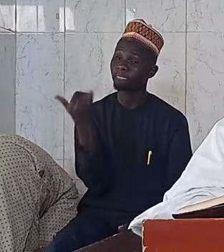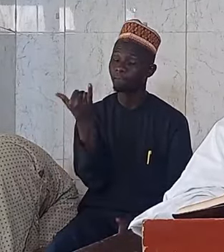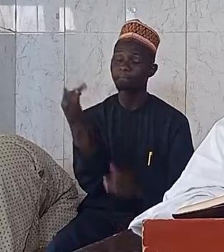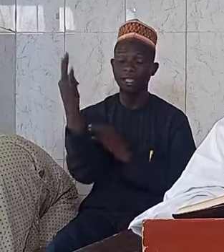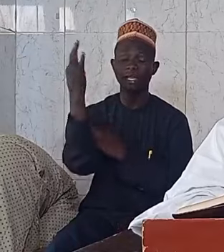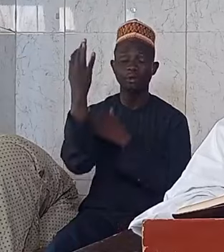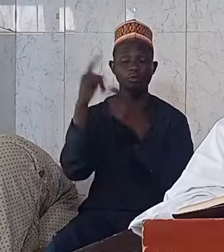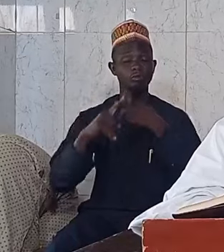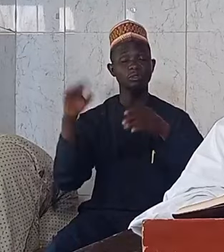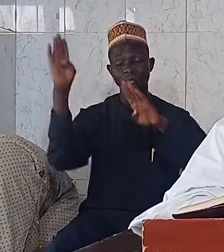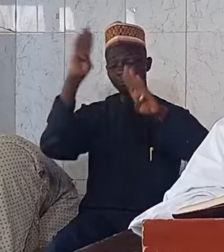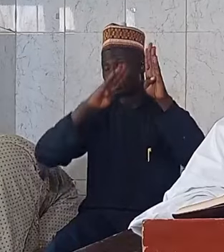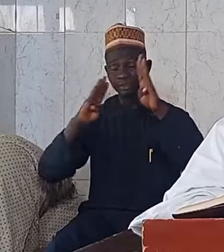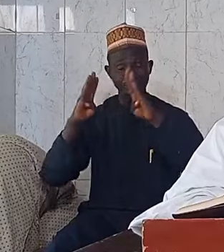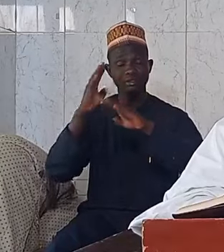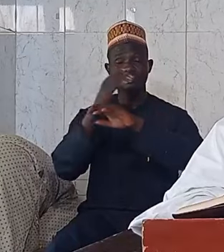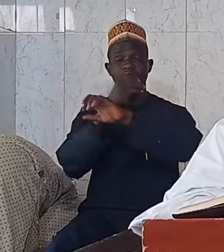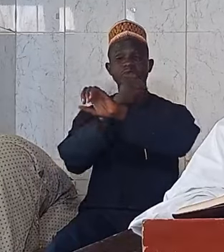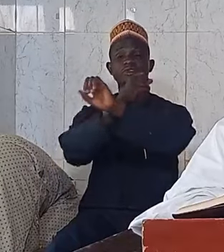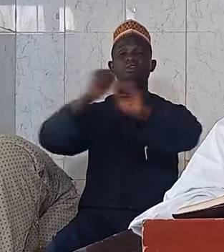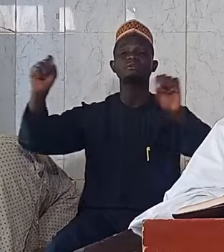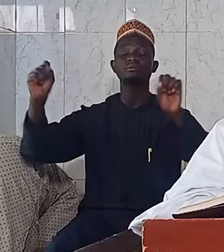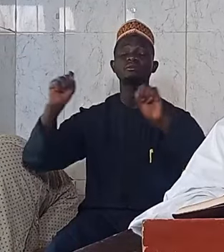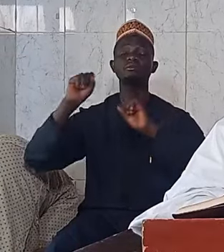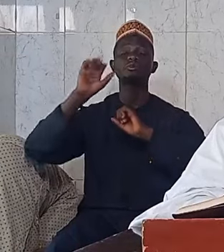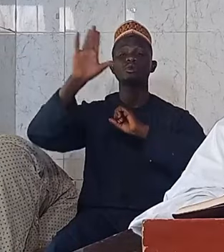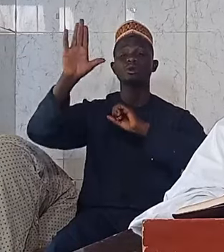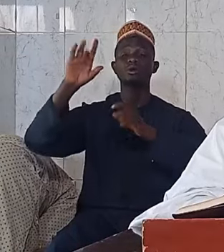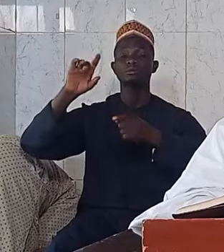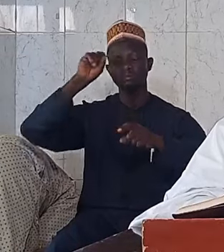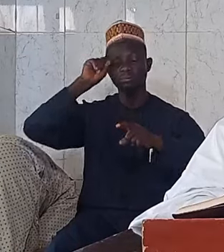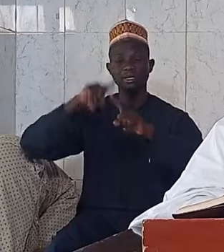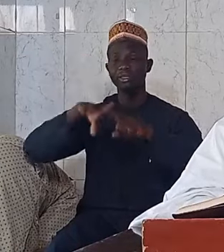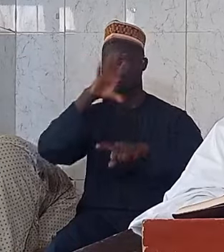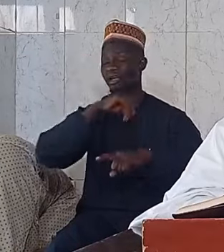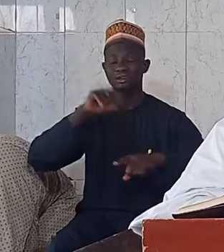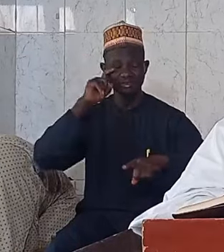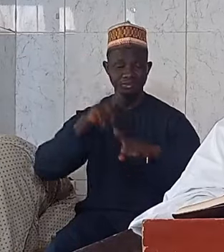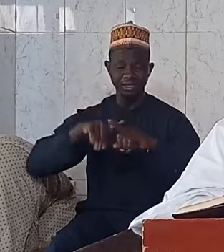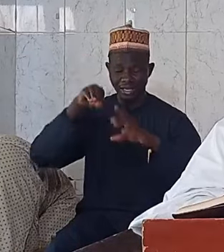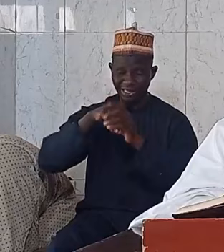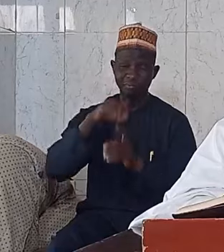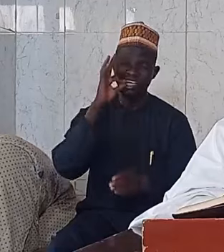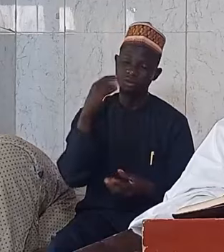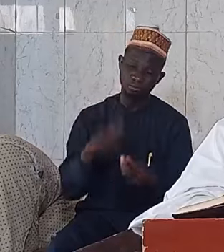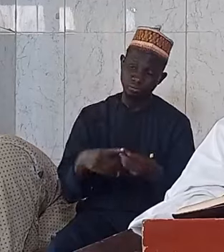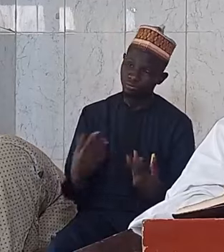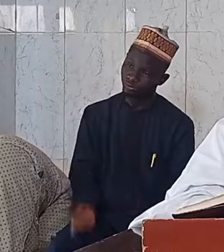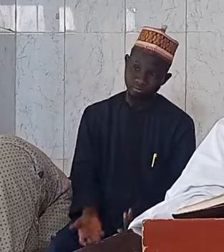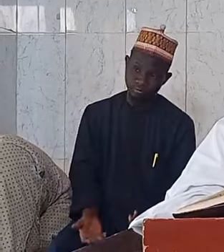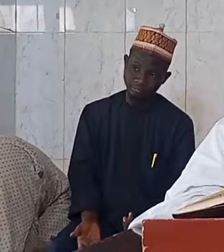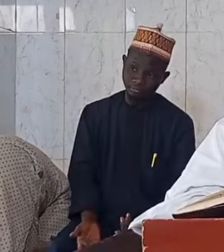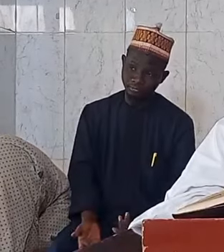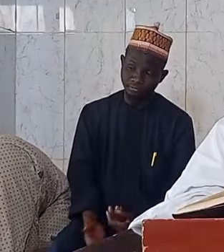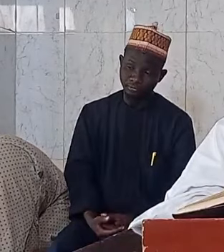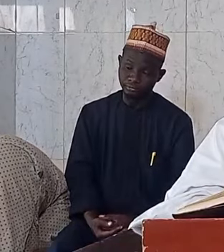zancen fa innahu wa in kana fihi fadlun azimun wa